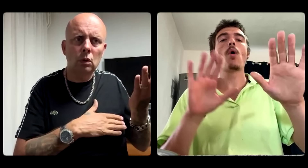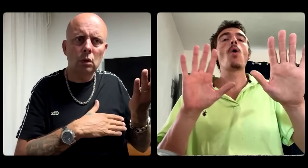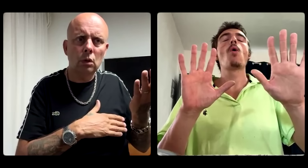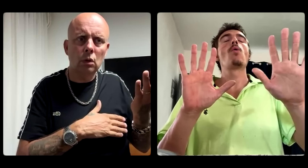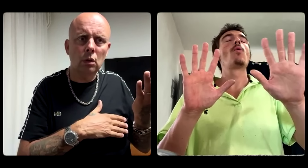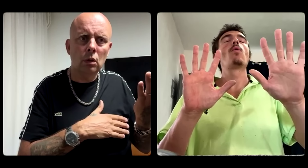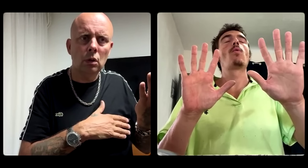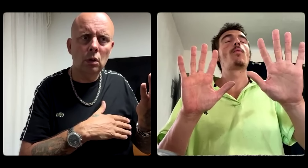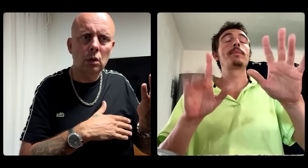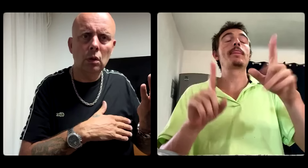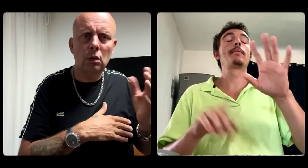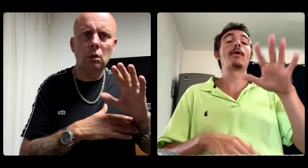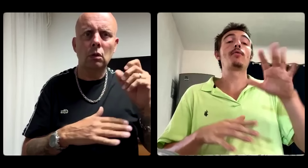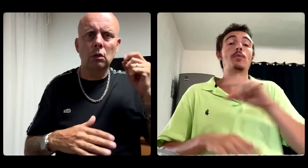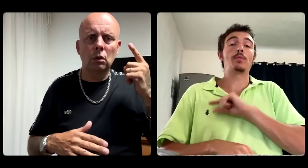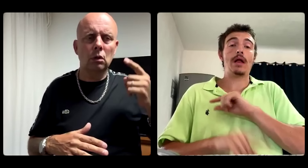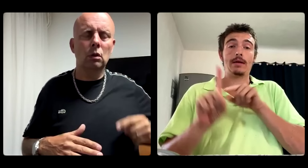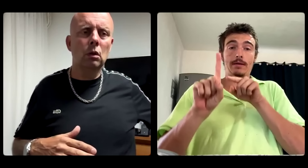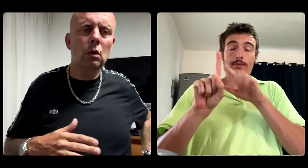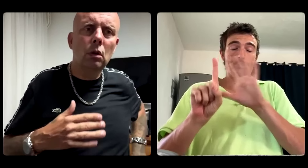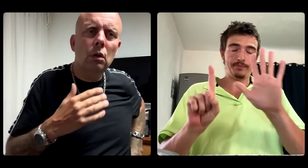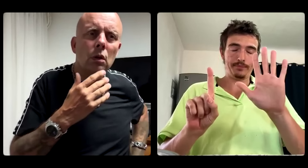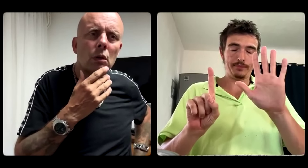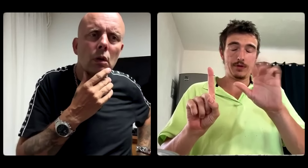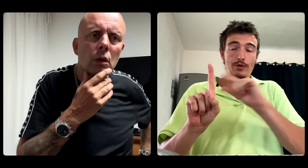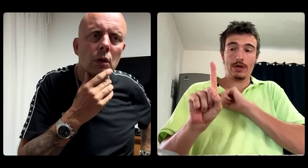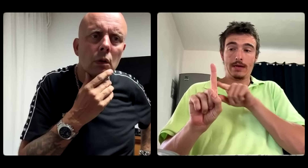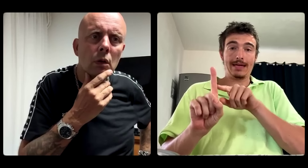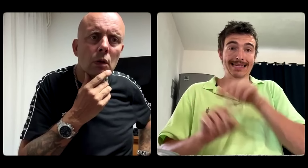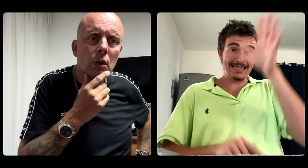Gewoon echt onze wegen kruisden gewoon op dat moment.